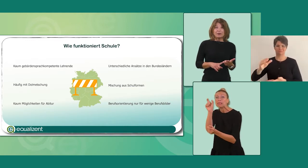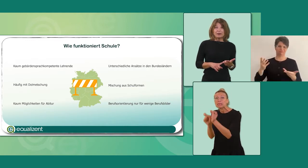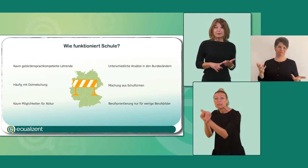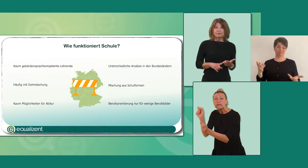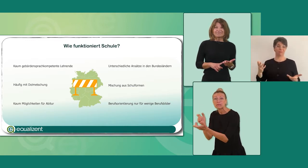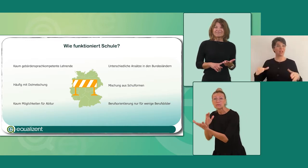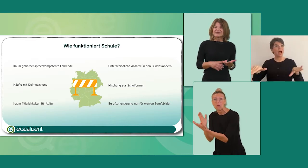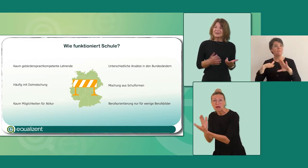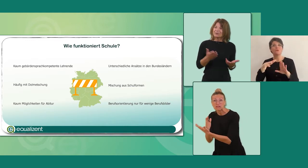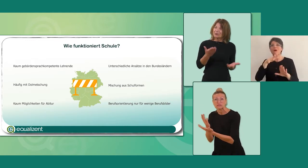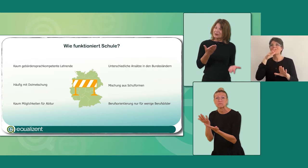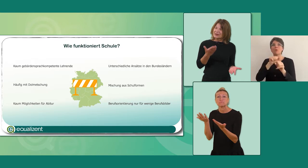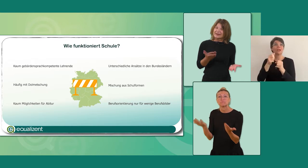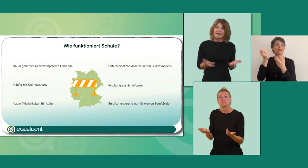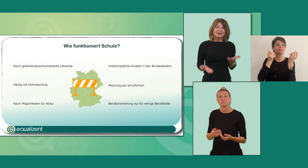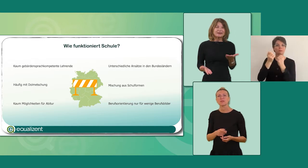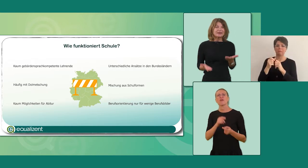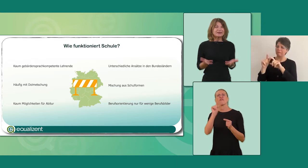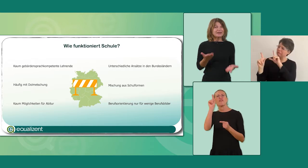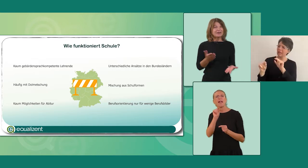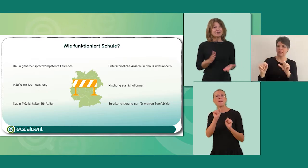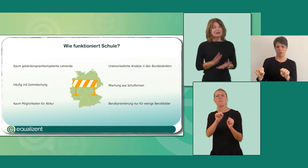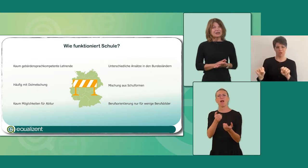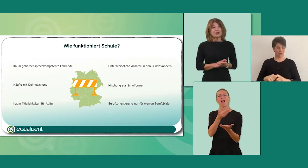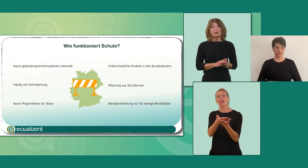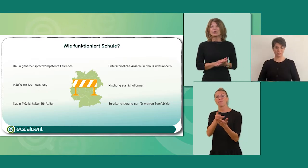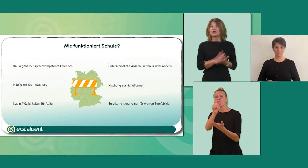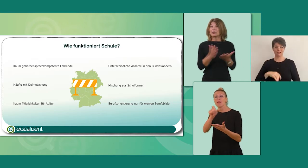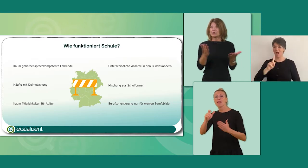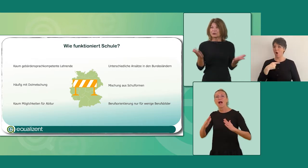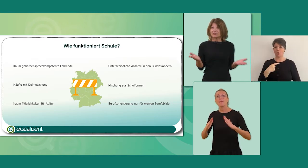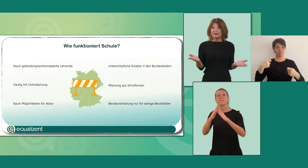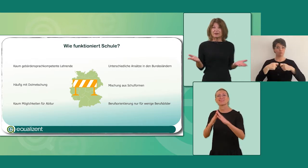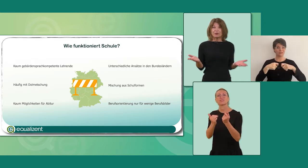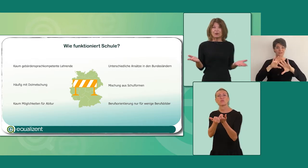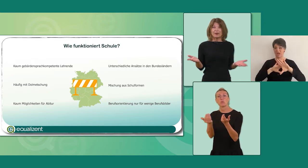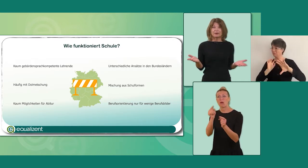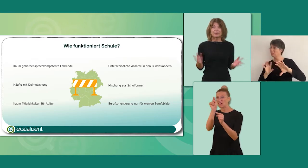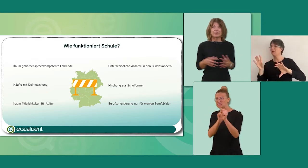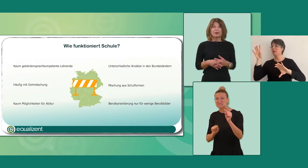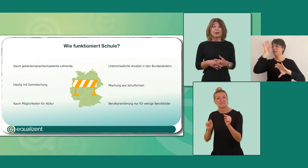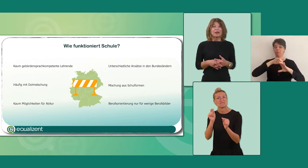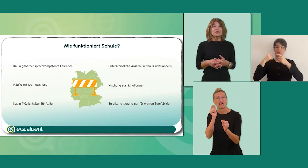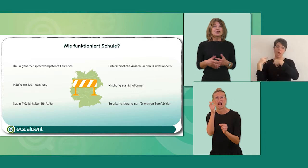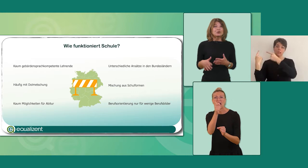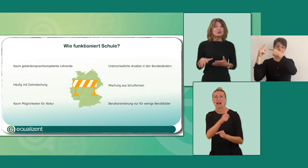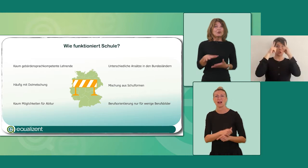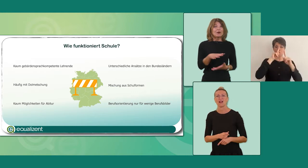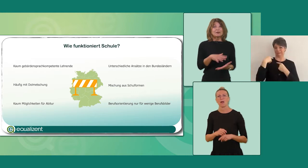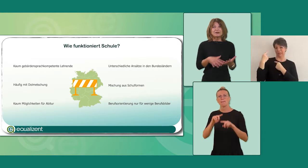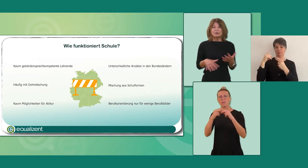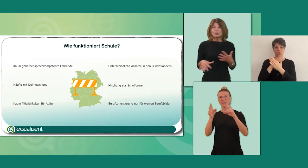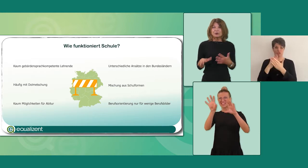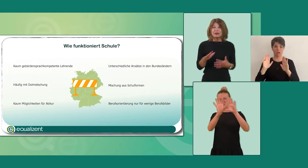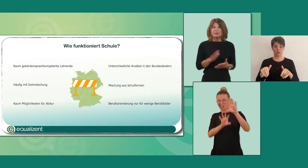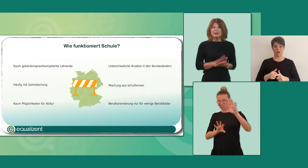zu machen. Die Bundesländer sind sehr verschieden aufgrund der Kultusministerhoheit. Die Schulformen